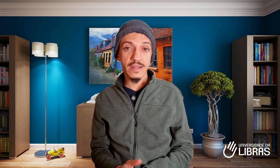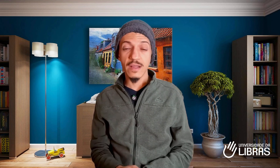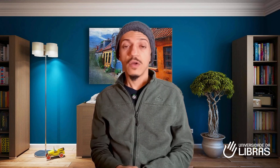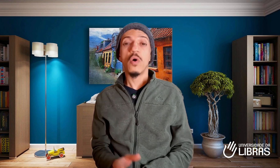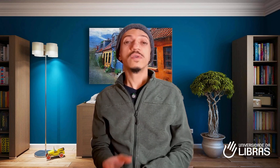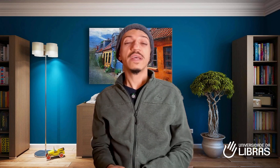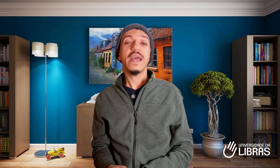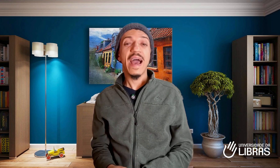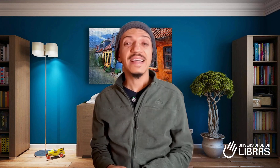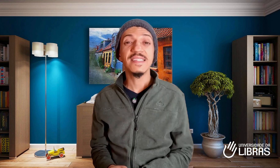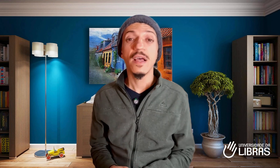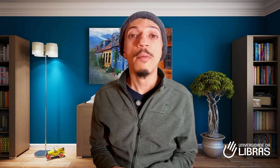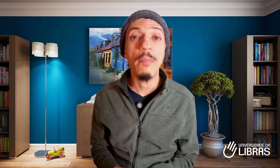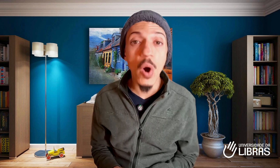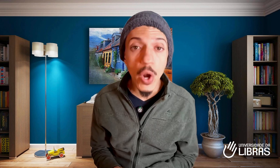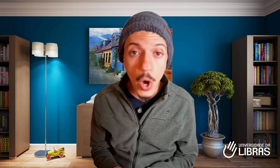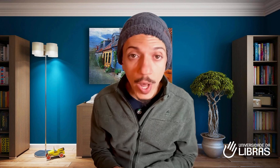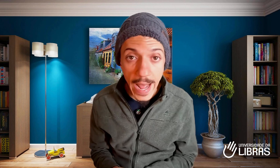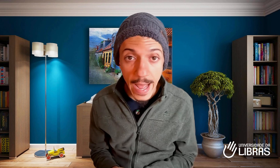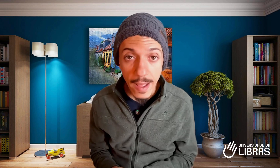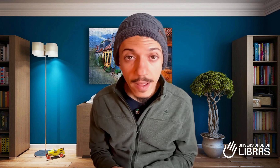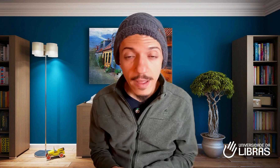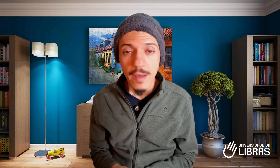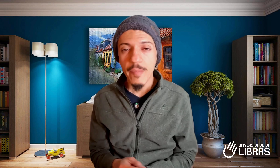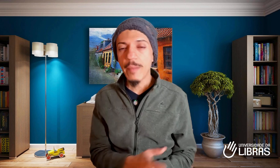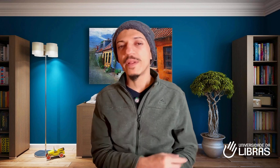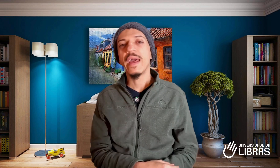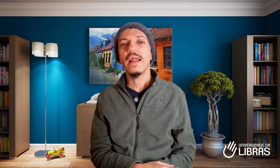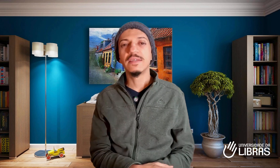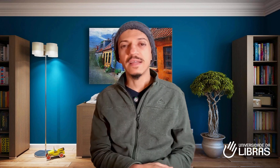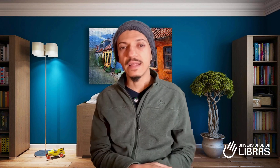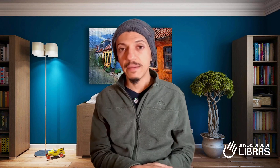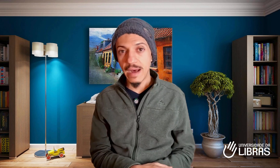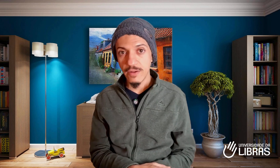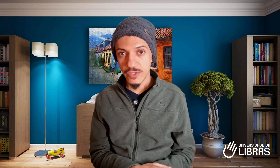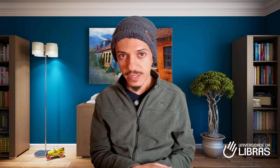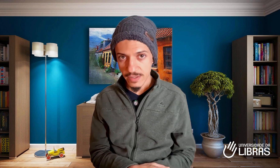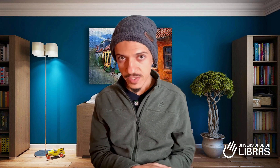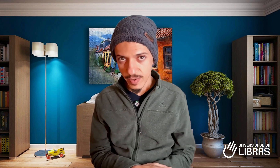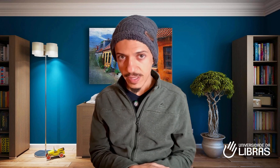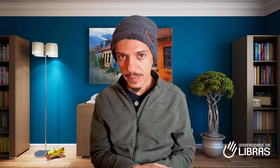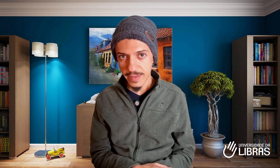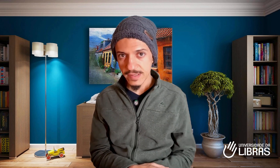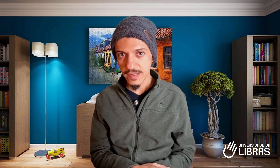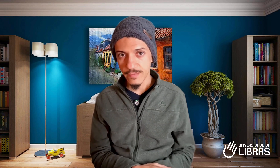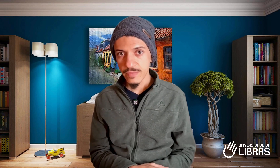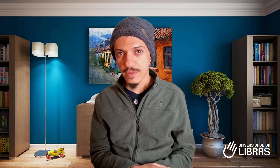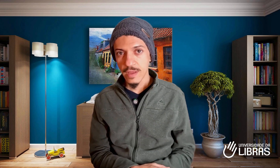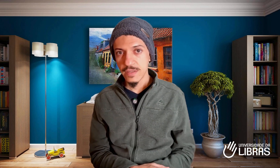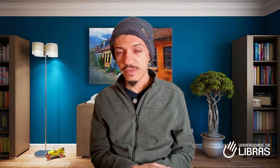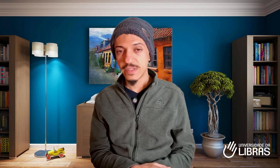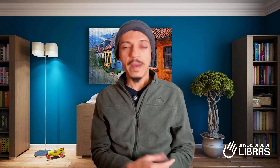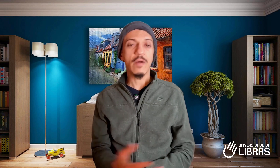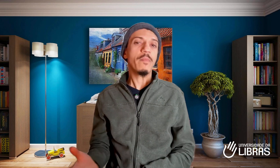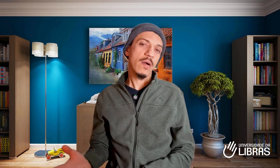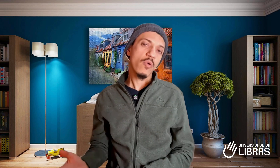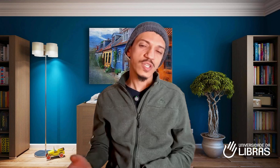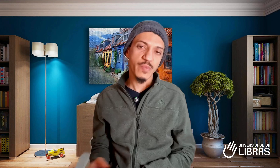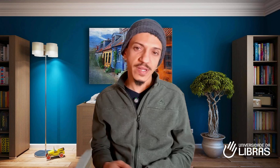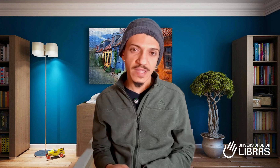ou 100 reais por hora para poder realizar trabalho de tradução e interpretação. Se você pega um pacote, por exemplo,